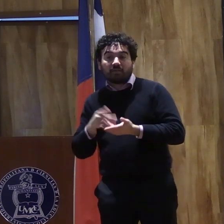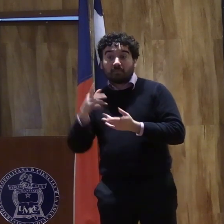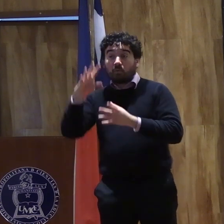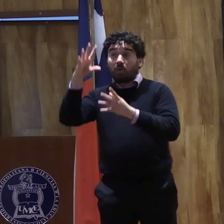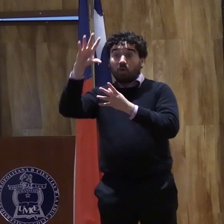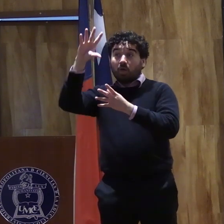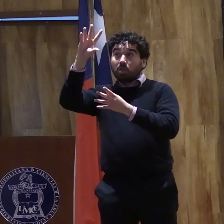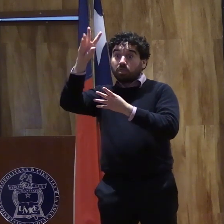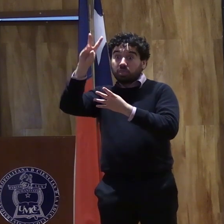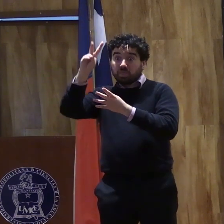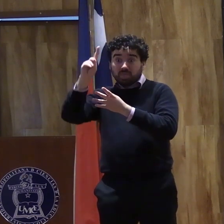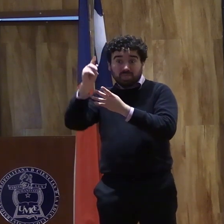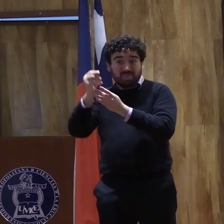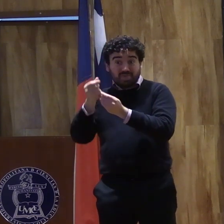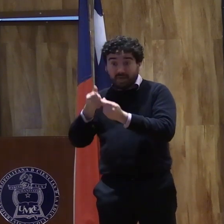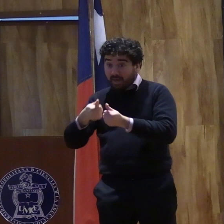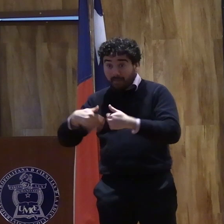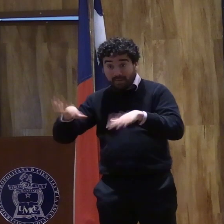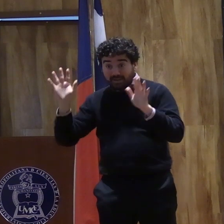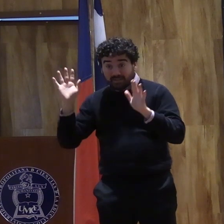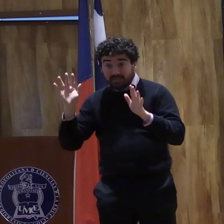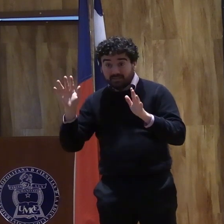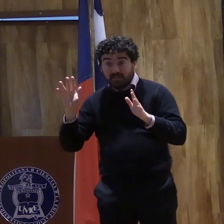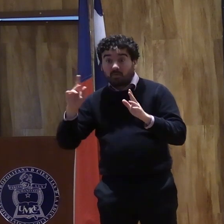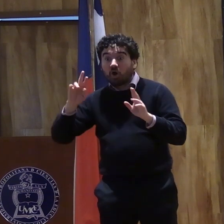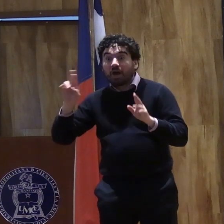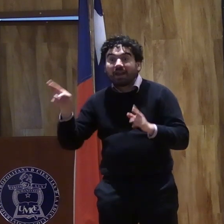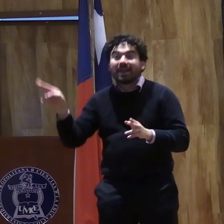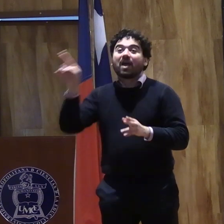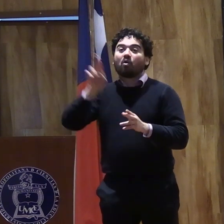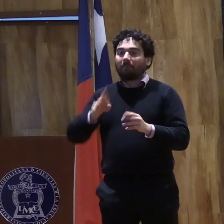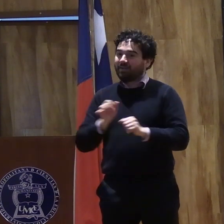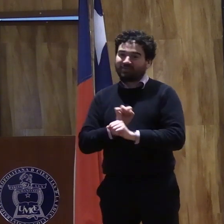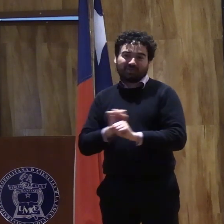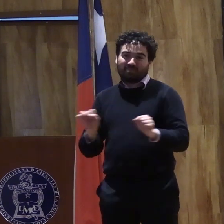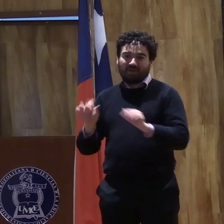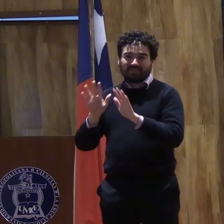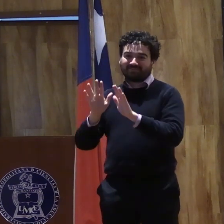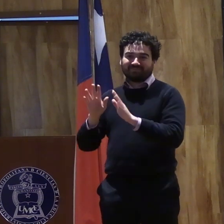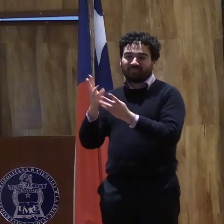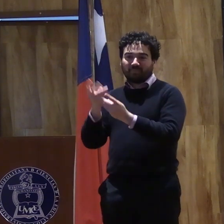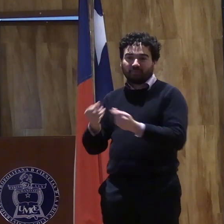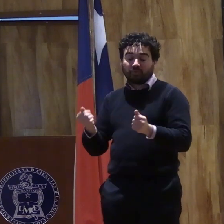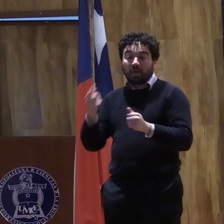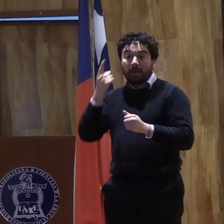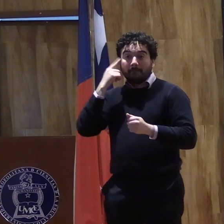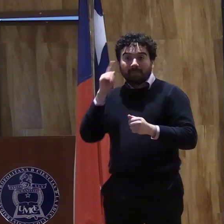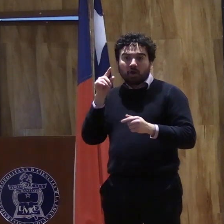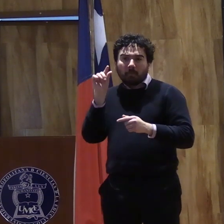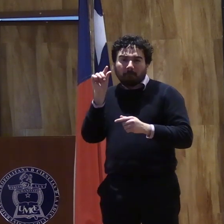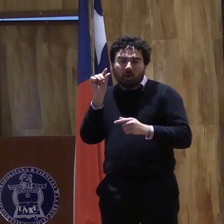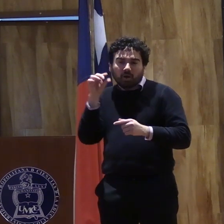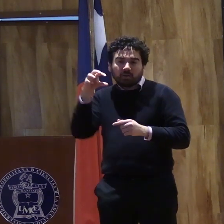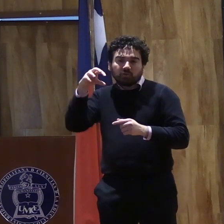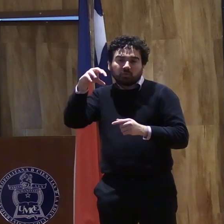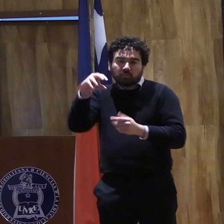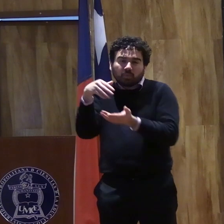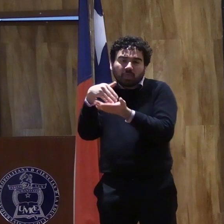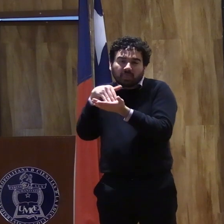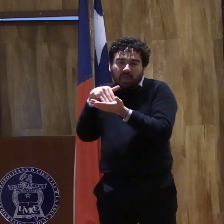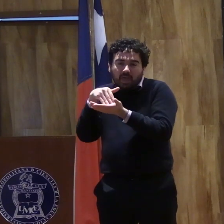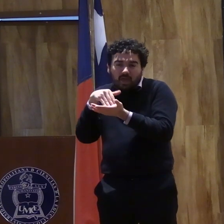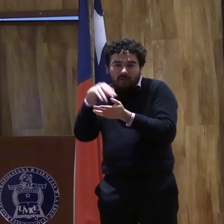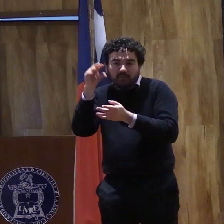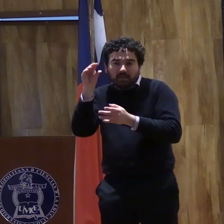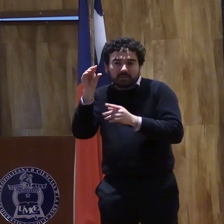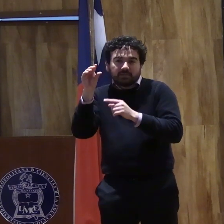desaparece, es posible que no se recupere. Pero si no desaparece del todo, se debilita,